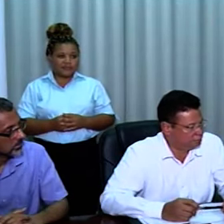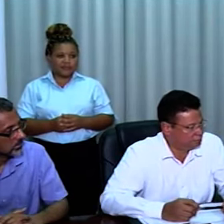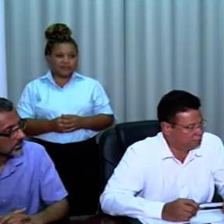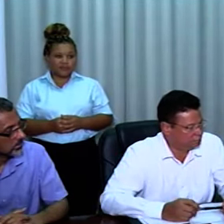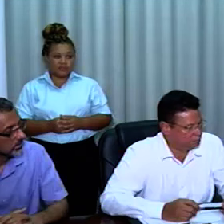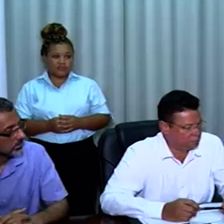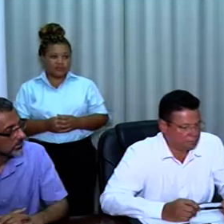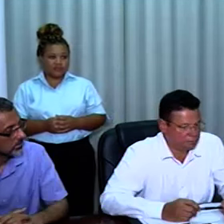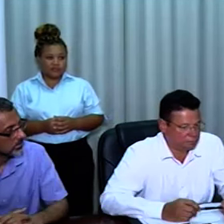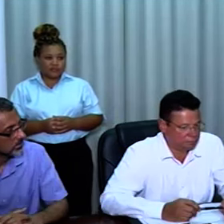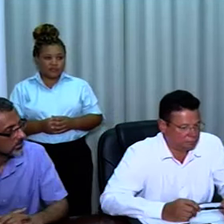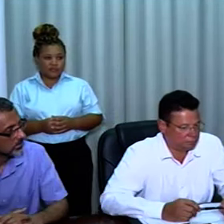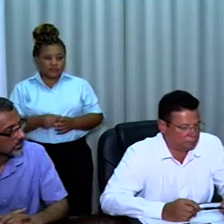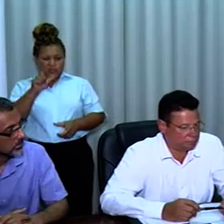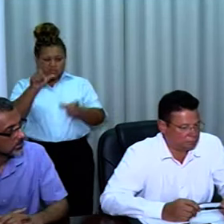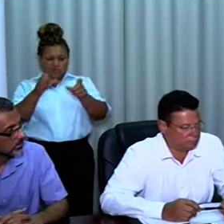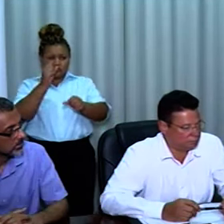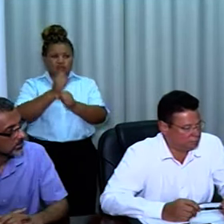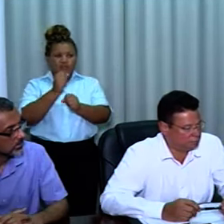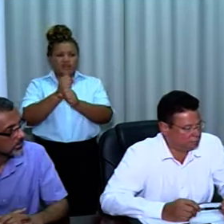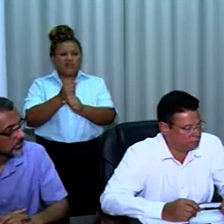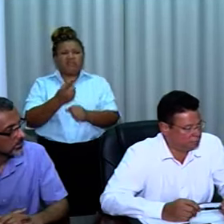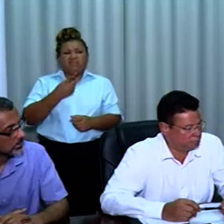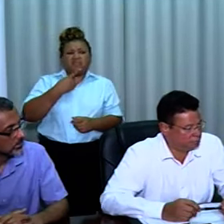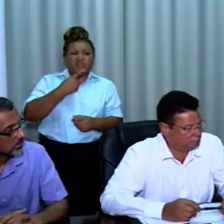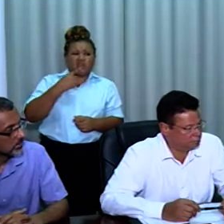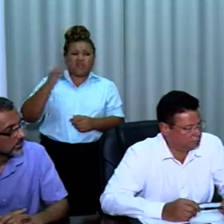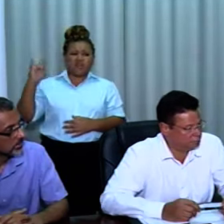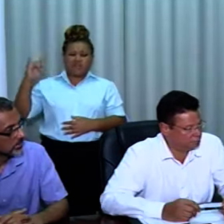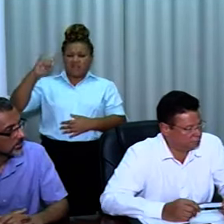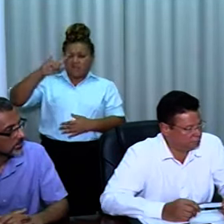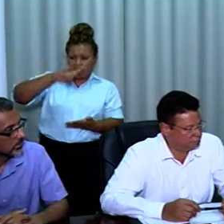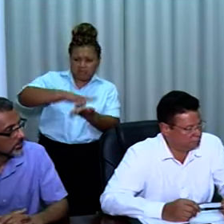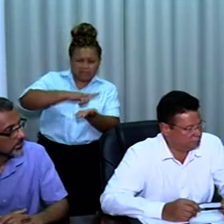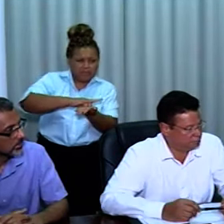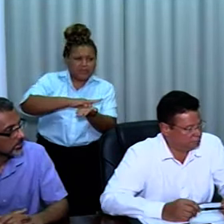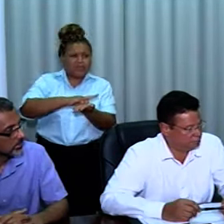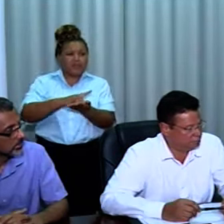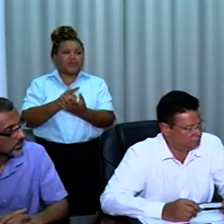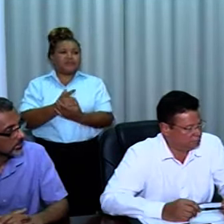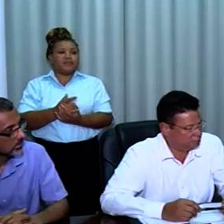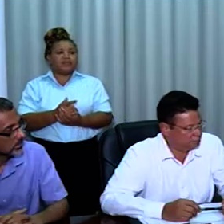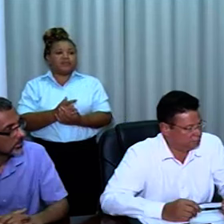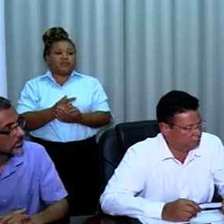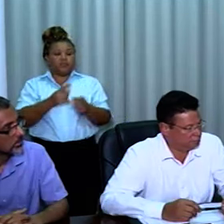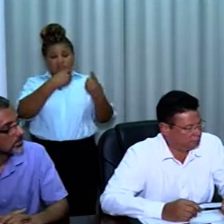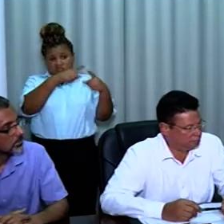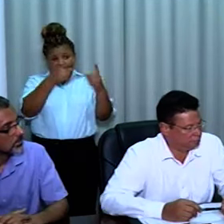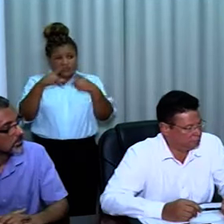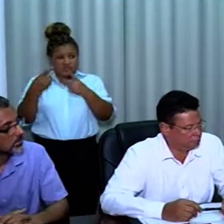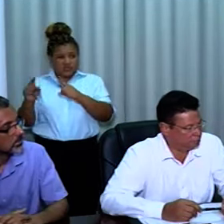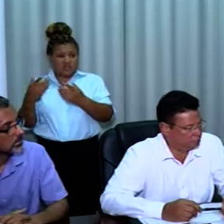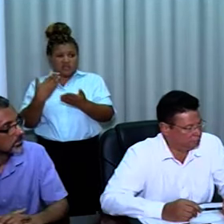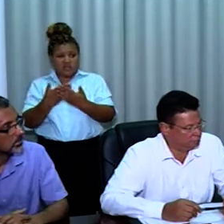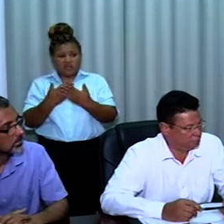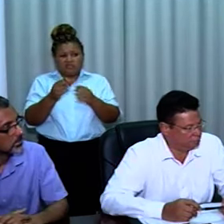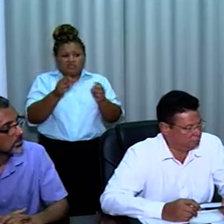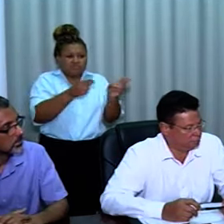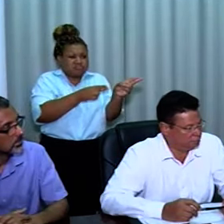airport ban service essentiel qui nous permettait pour autres pour pays capable continuer. C'est par exemple TND nous pas capable de lockdown pays just like that.